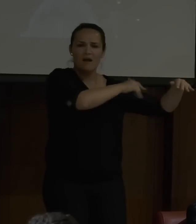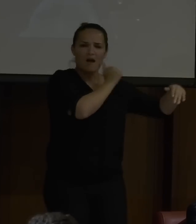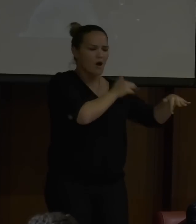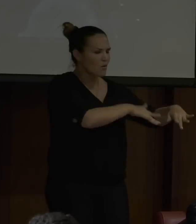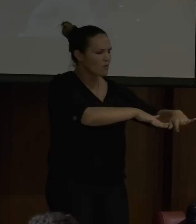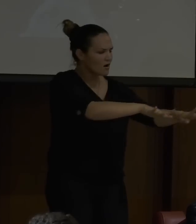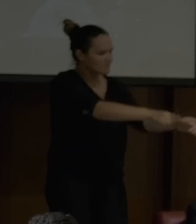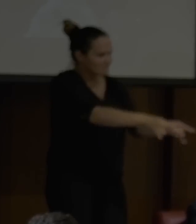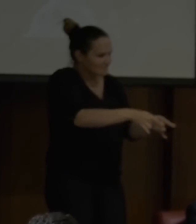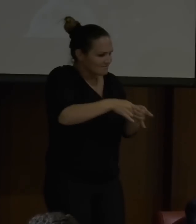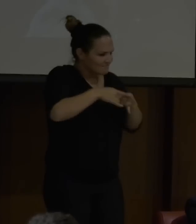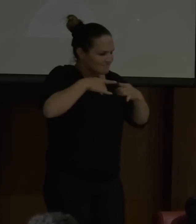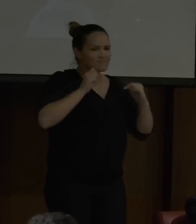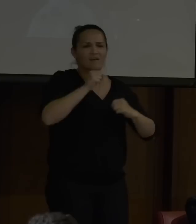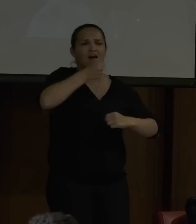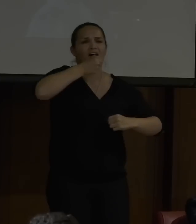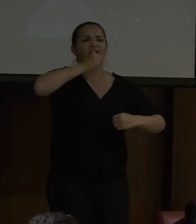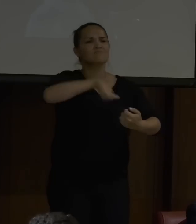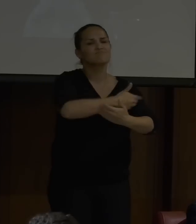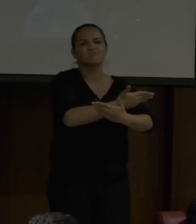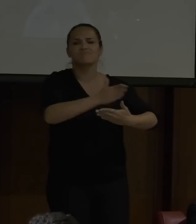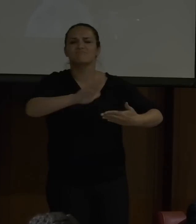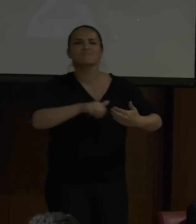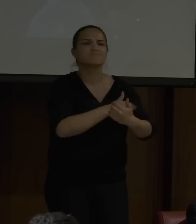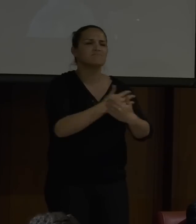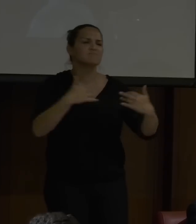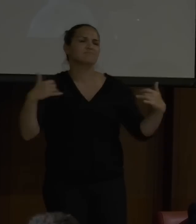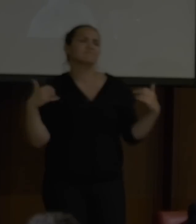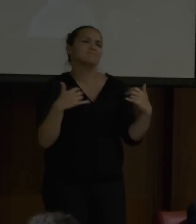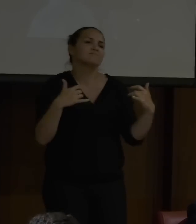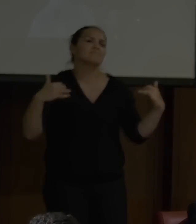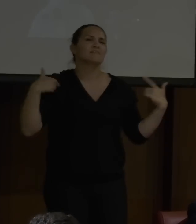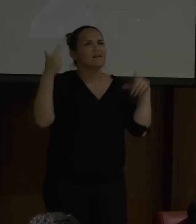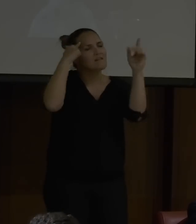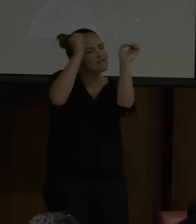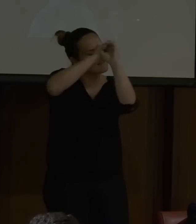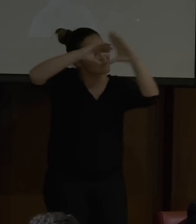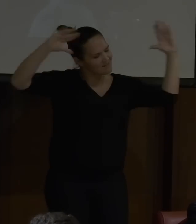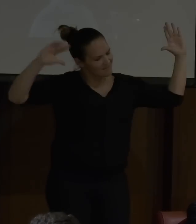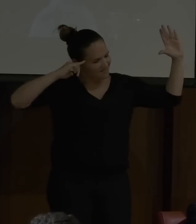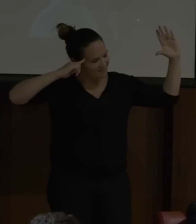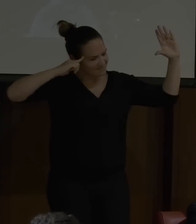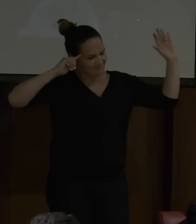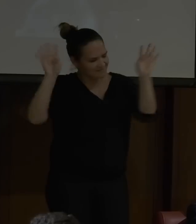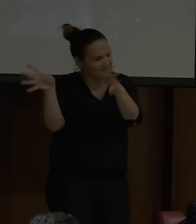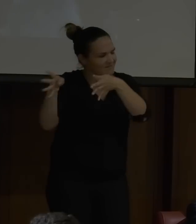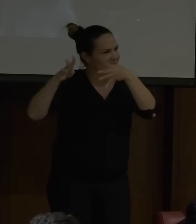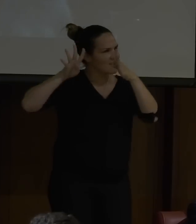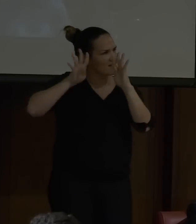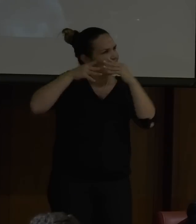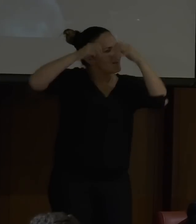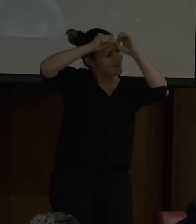fuerza para cantar. Llegó de pronto a mi pensamiento esta bella